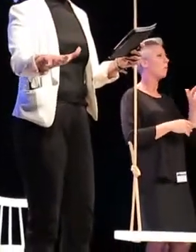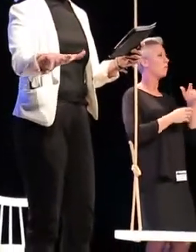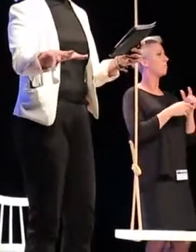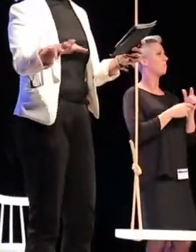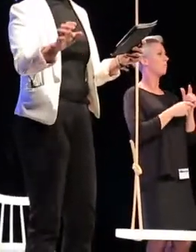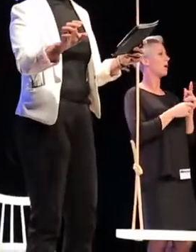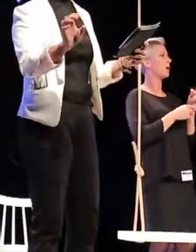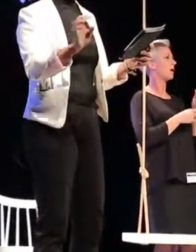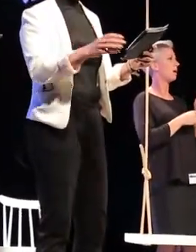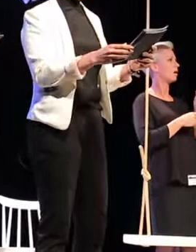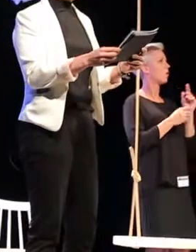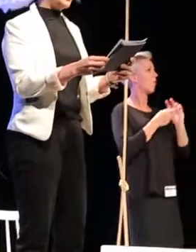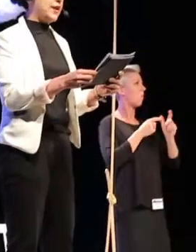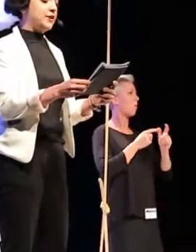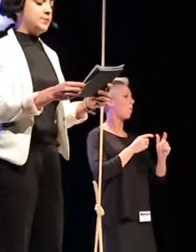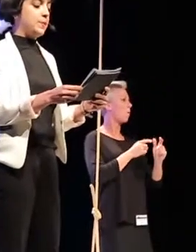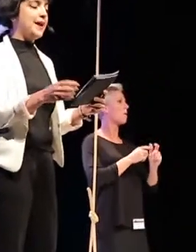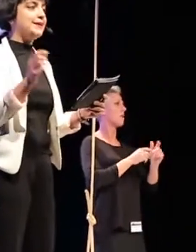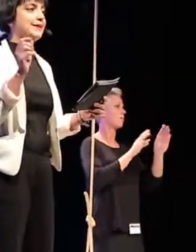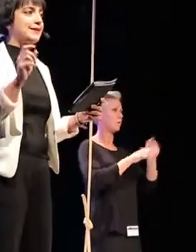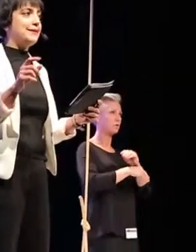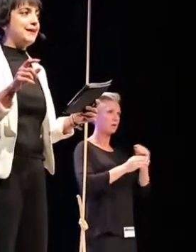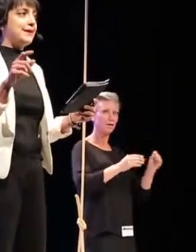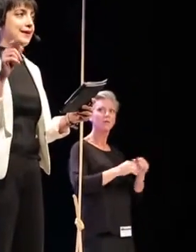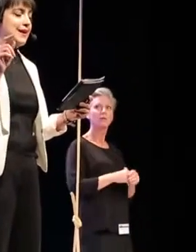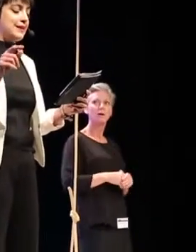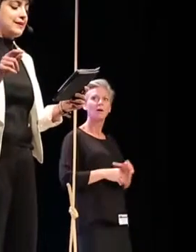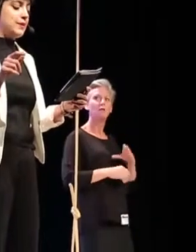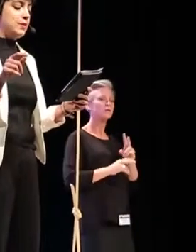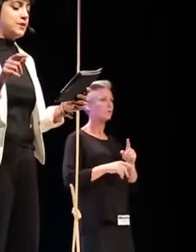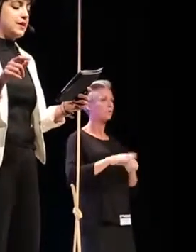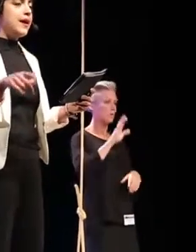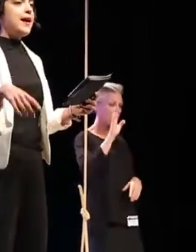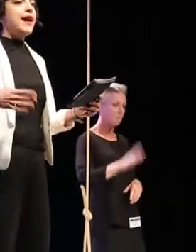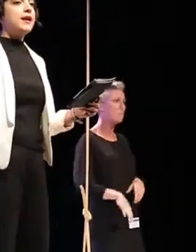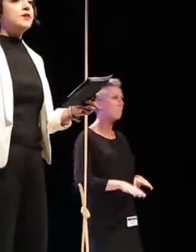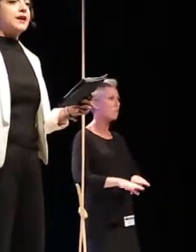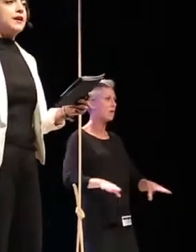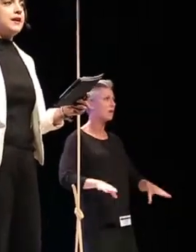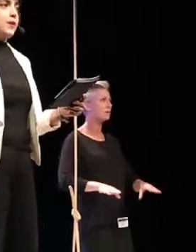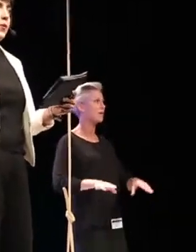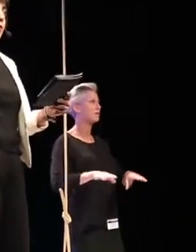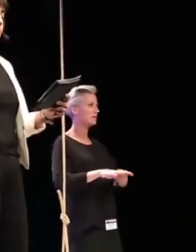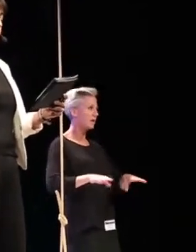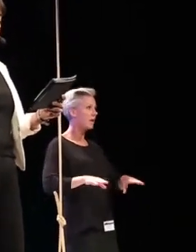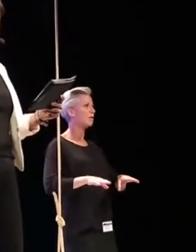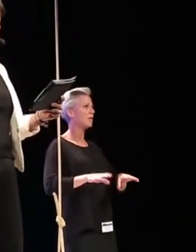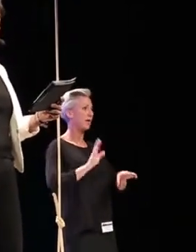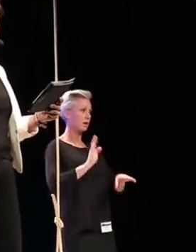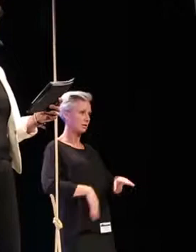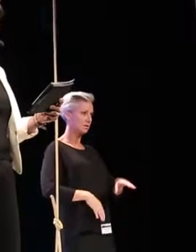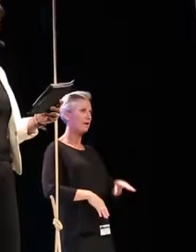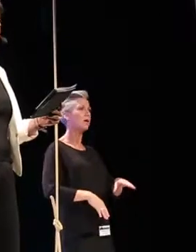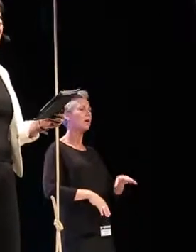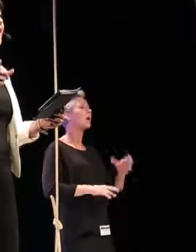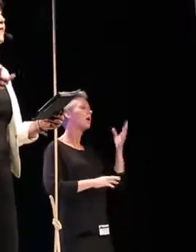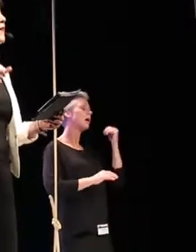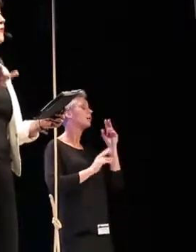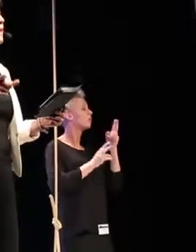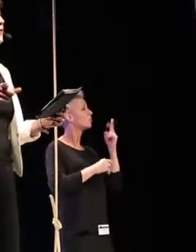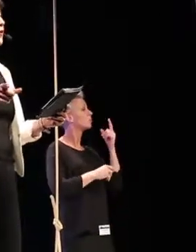på dataspelet Future Happiness Challenge på plattan scenen längst ner i huset. Eller så kan ni gå och smaka lite på food truck.